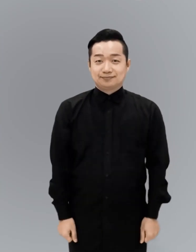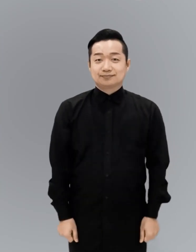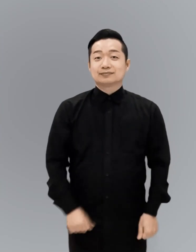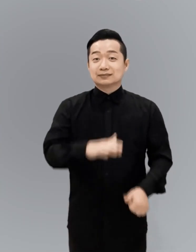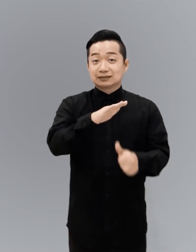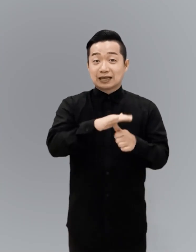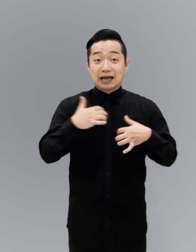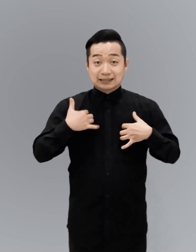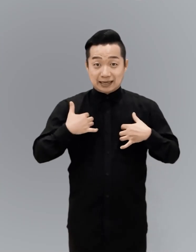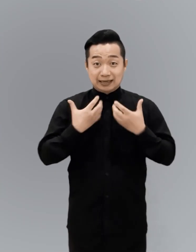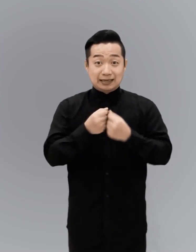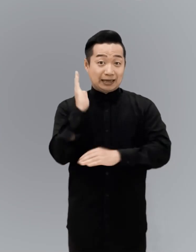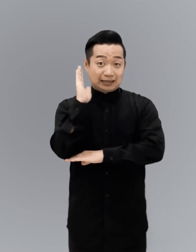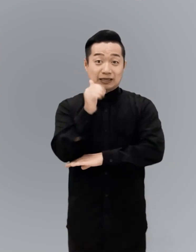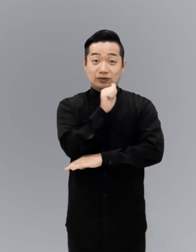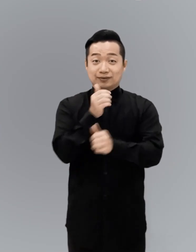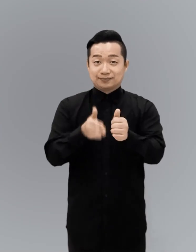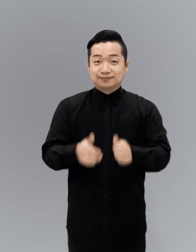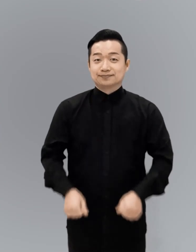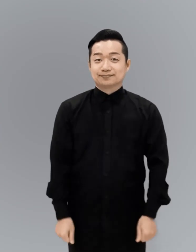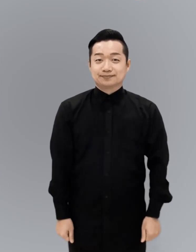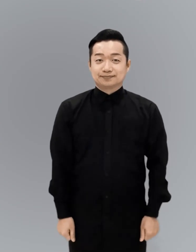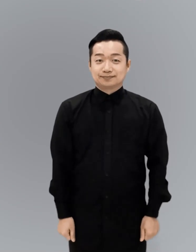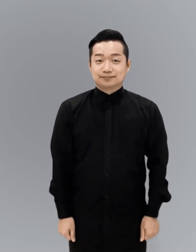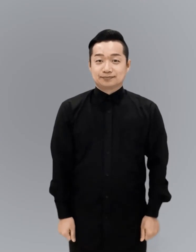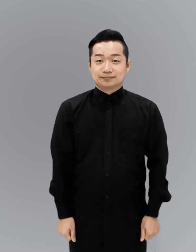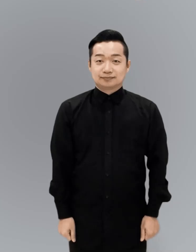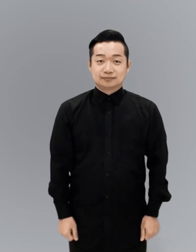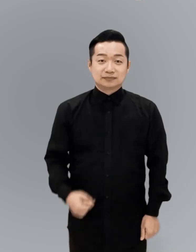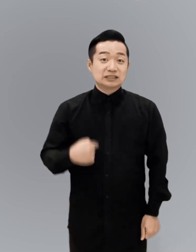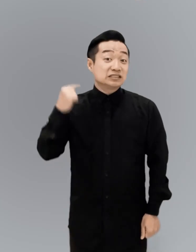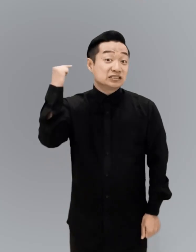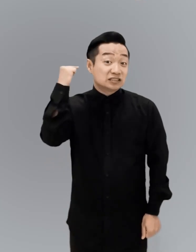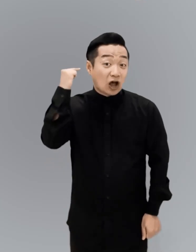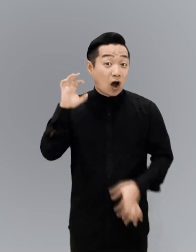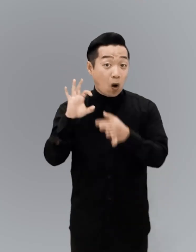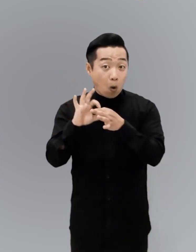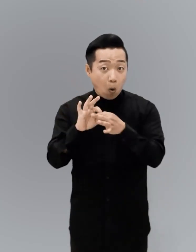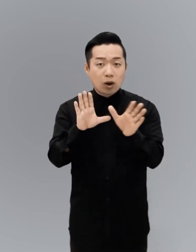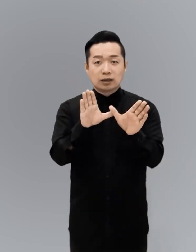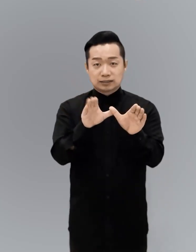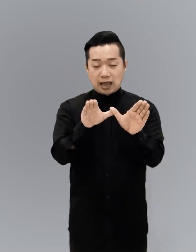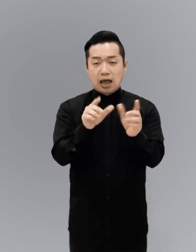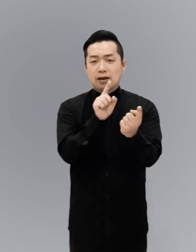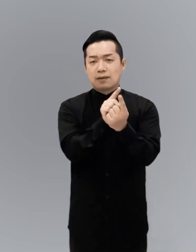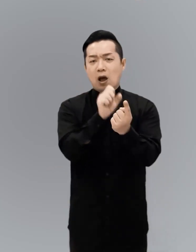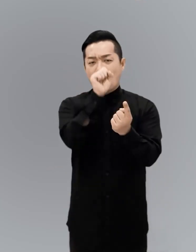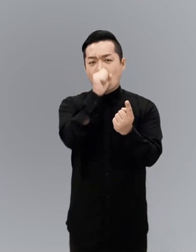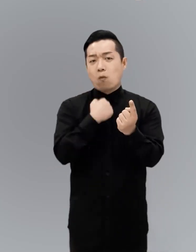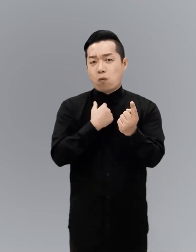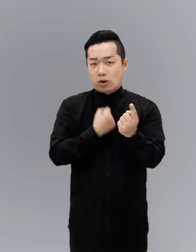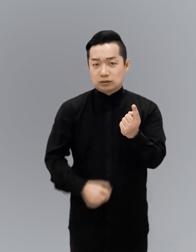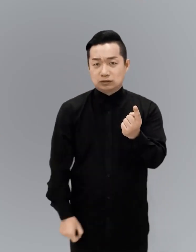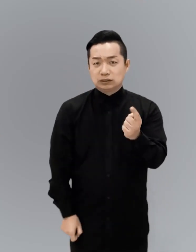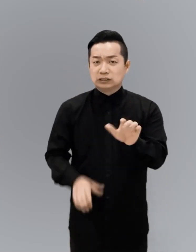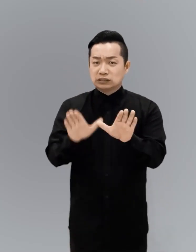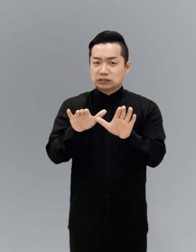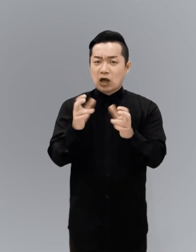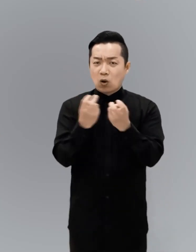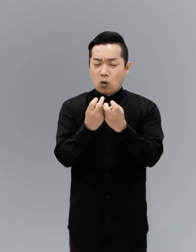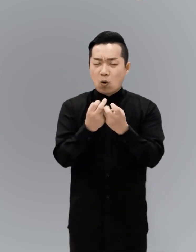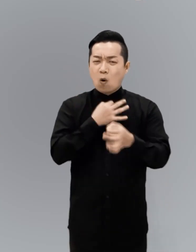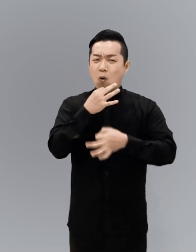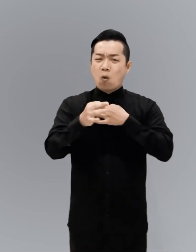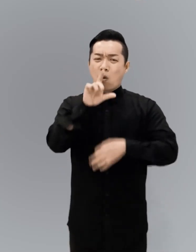바라요. 아이와의 재미있는 에피소드를 소개해 주세요. 그 청각으로 새를 만나면 좋겠는데 과연